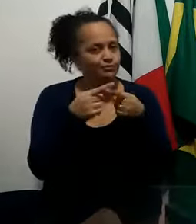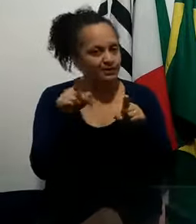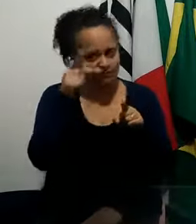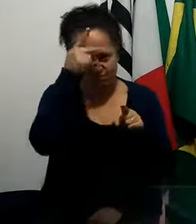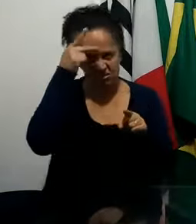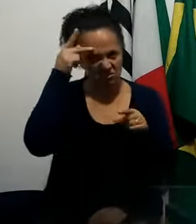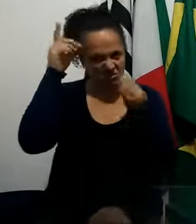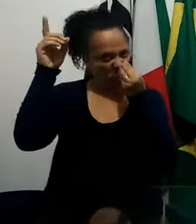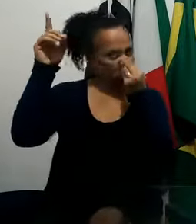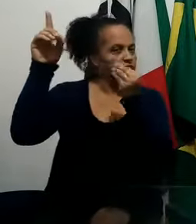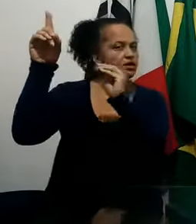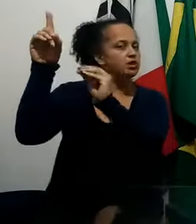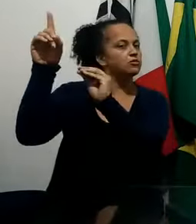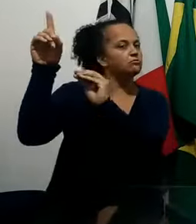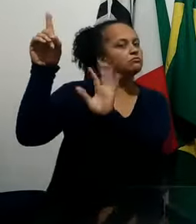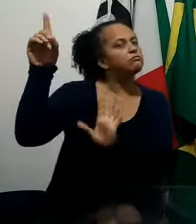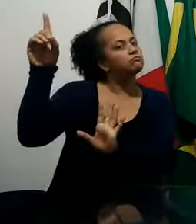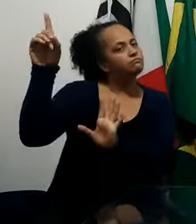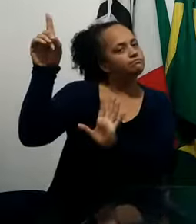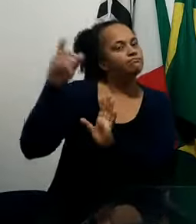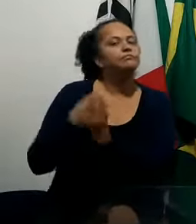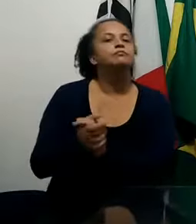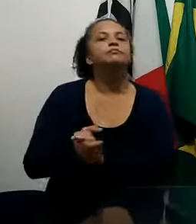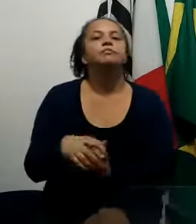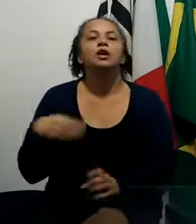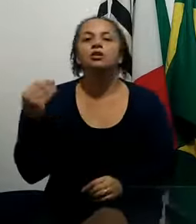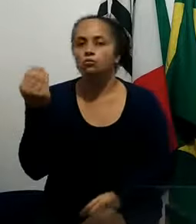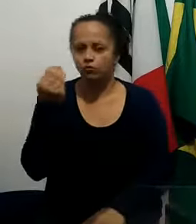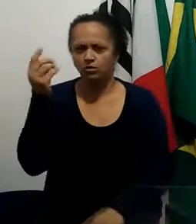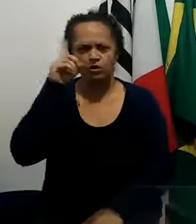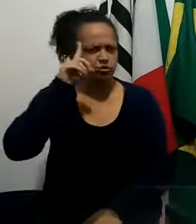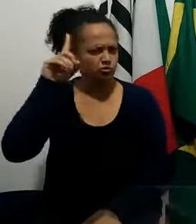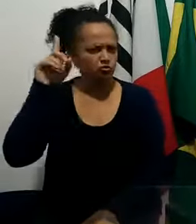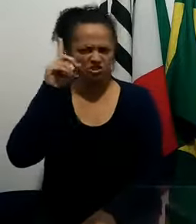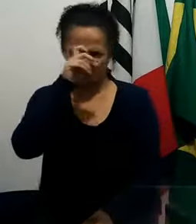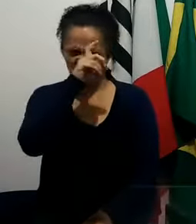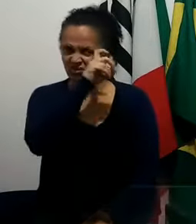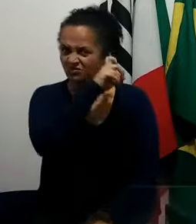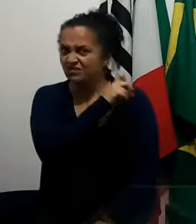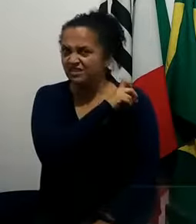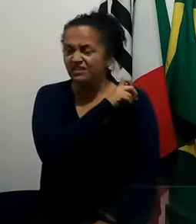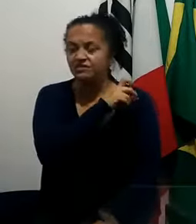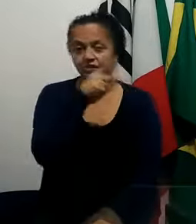Na grande tribulação, Israel será repreendido,